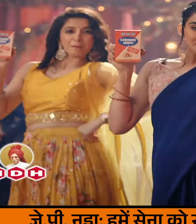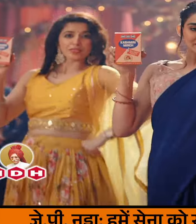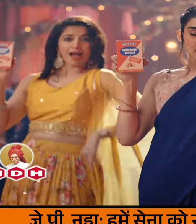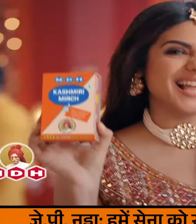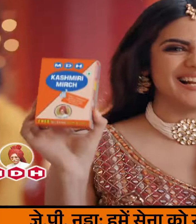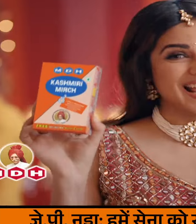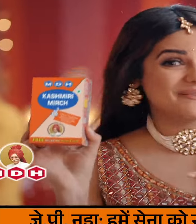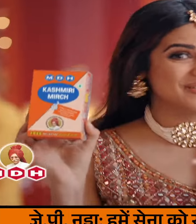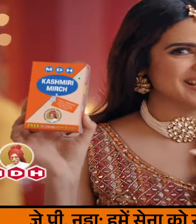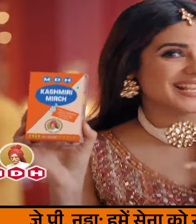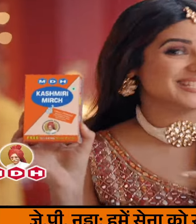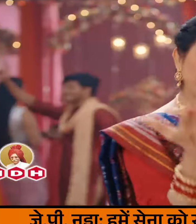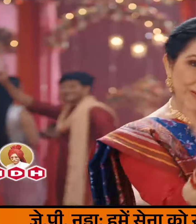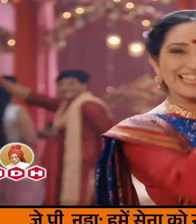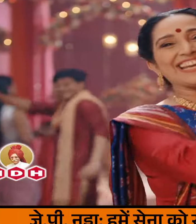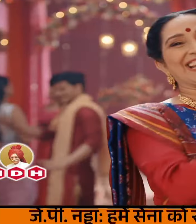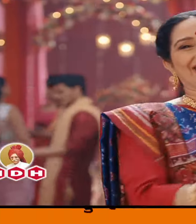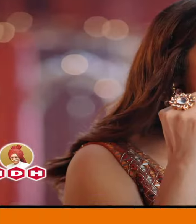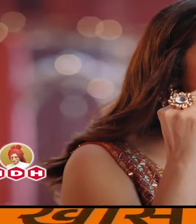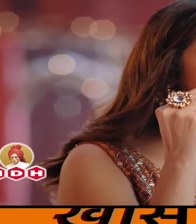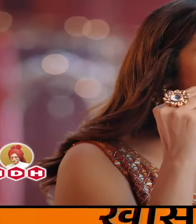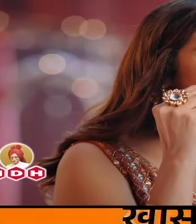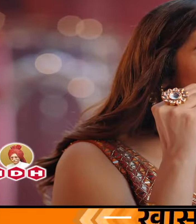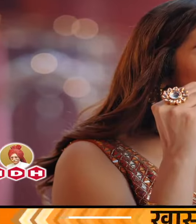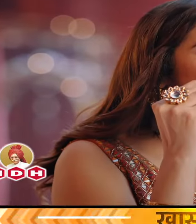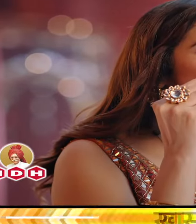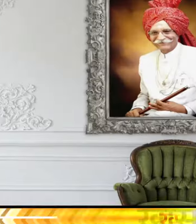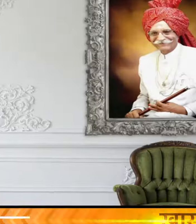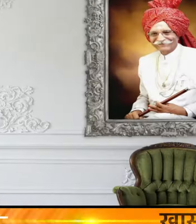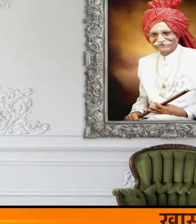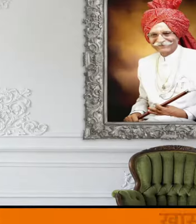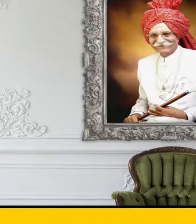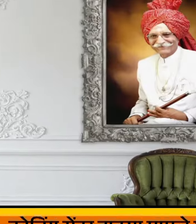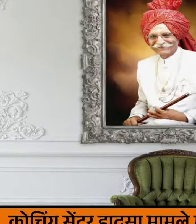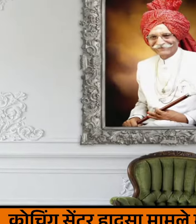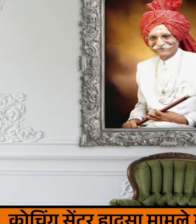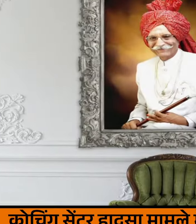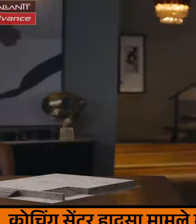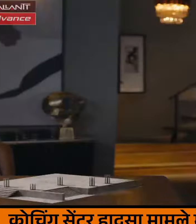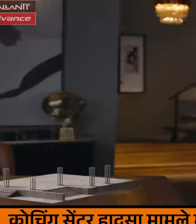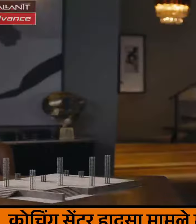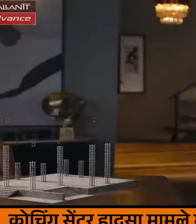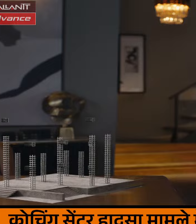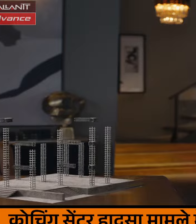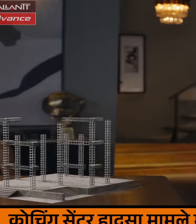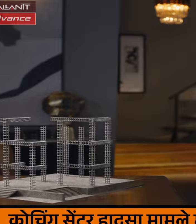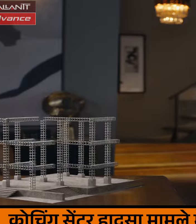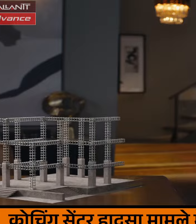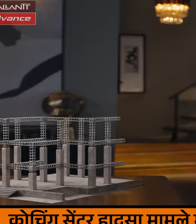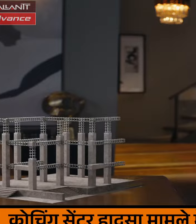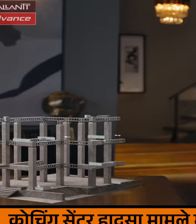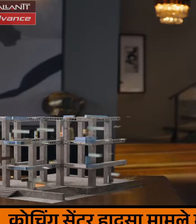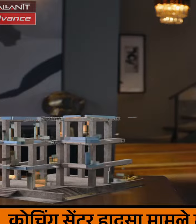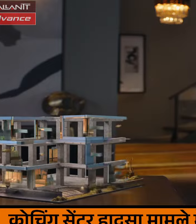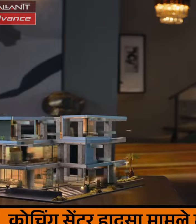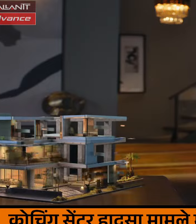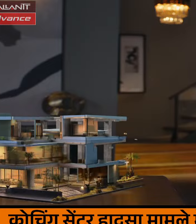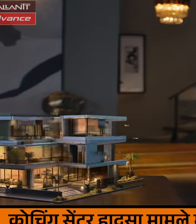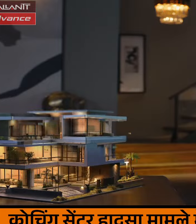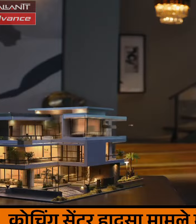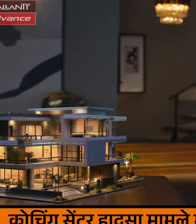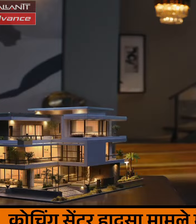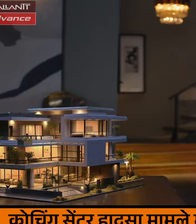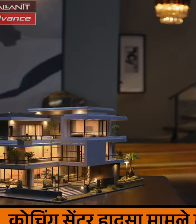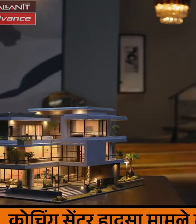MDH कश्मीरी। MDH। बात जब पीढ़ियों के लिए बनने वाले घर की हो